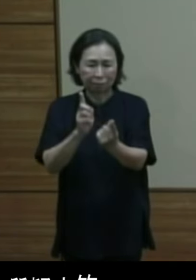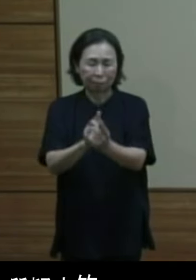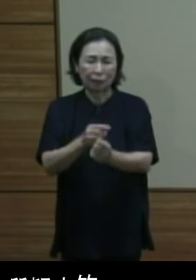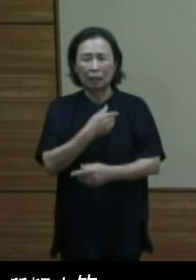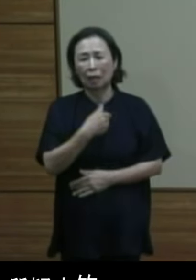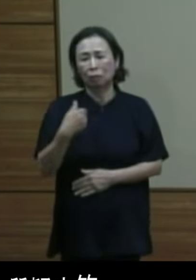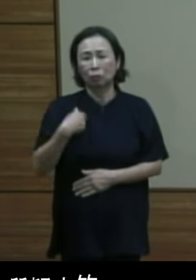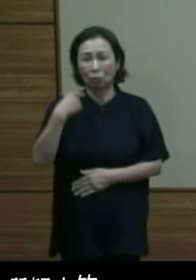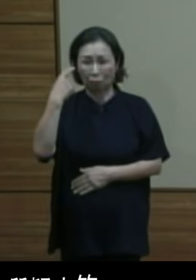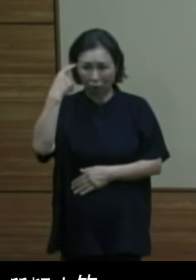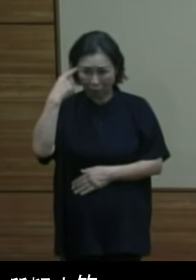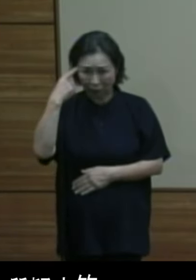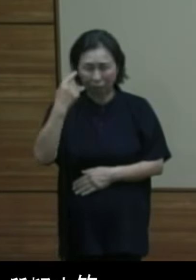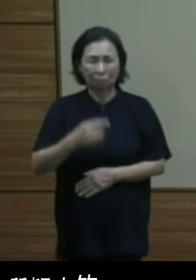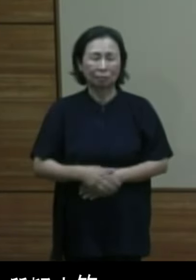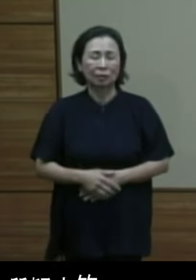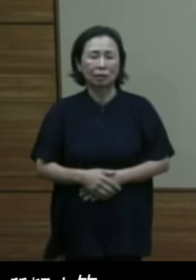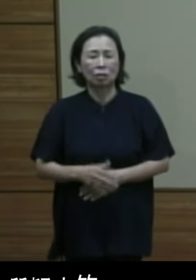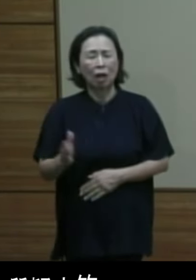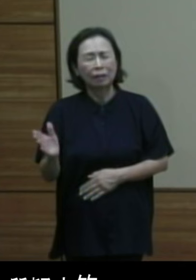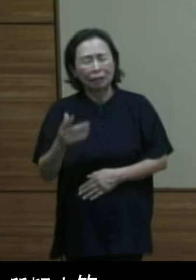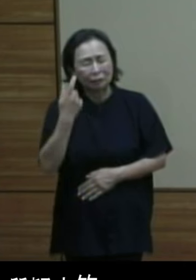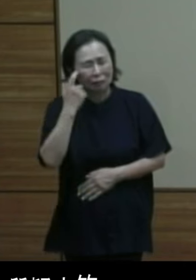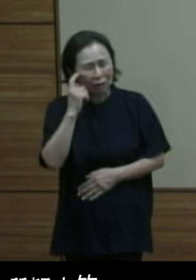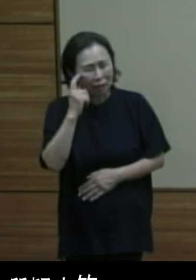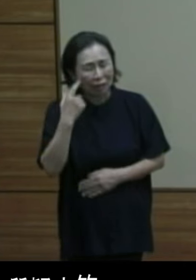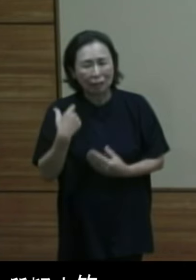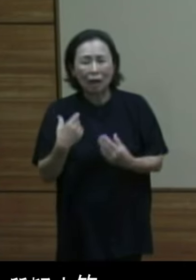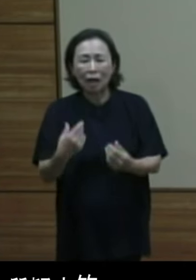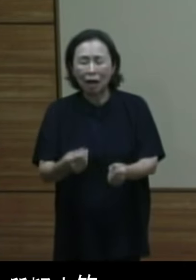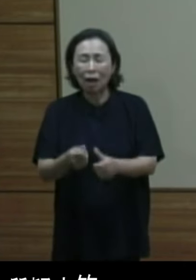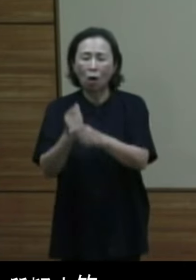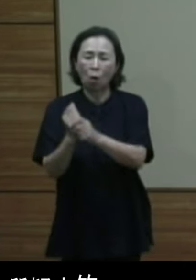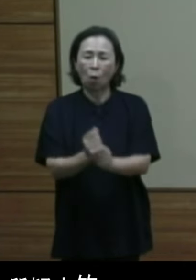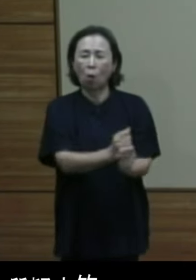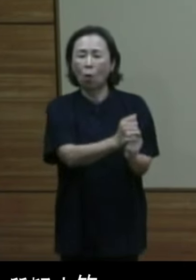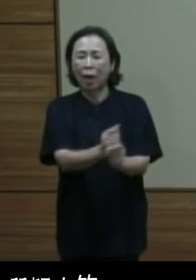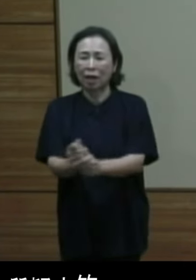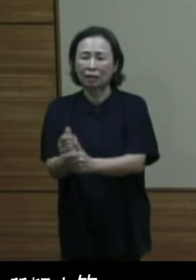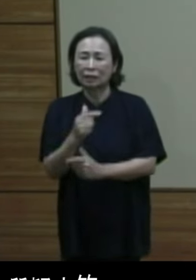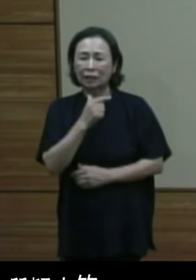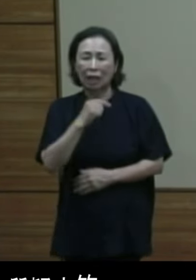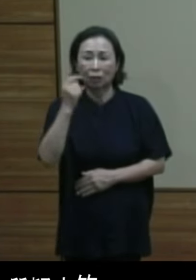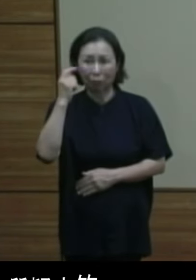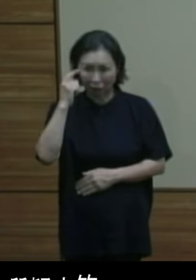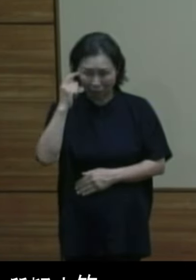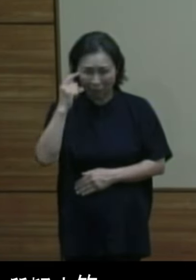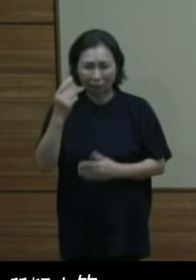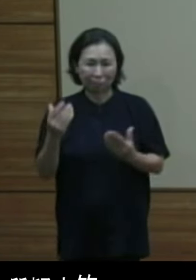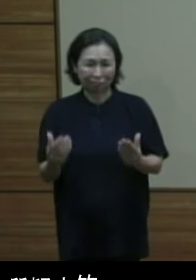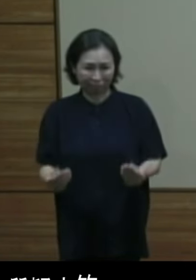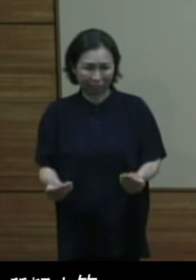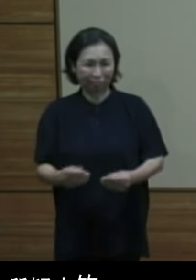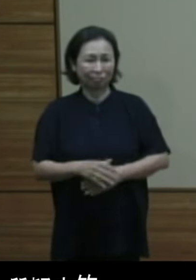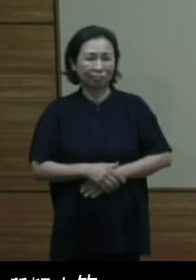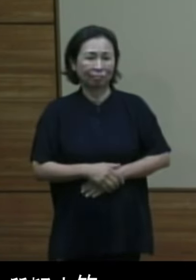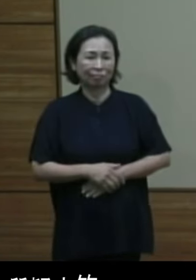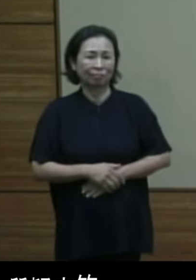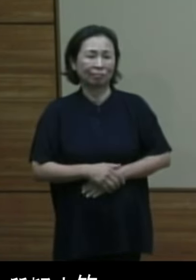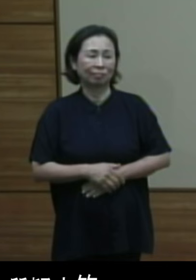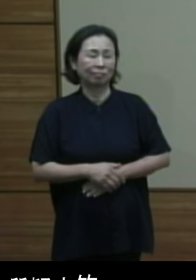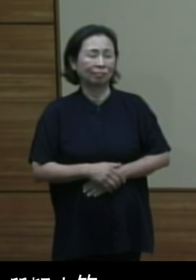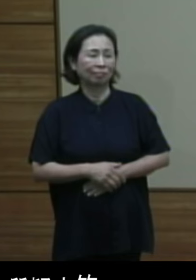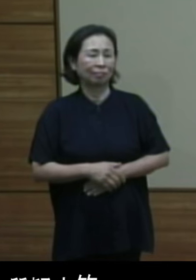ので、その辺を睨みながら、応援していきたいと思っております。 ありがとうございます。